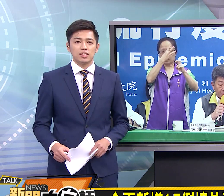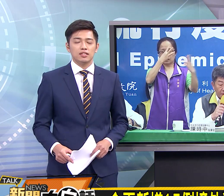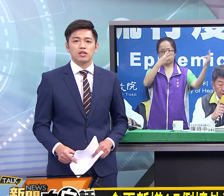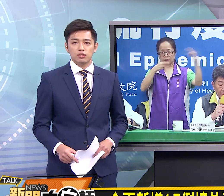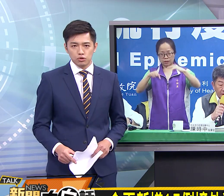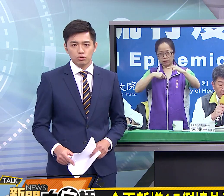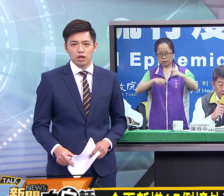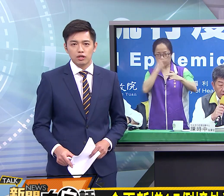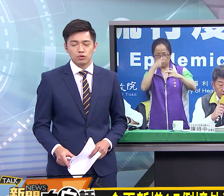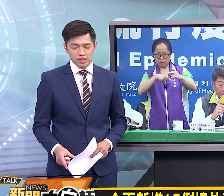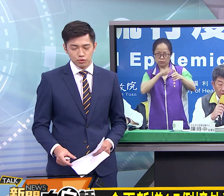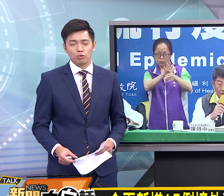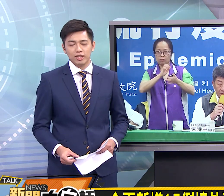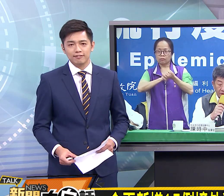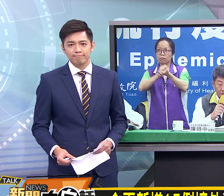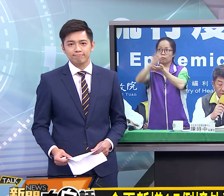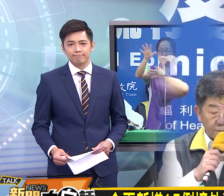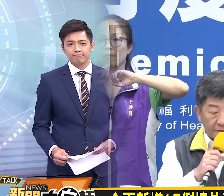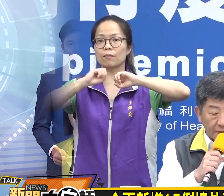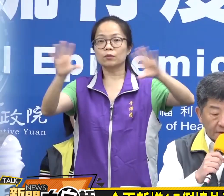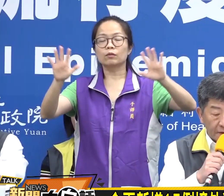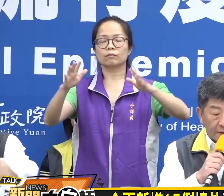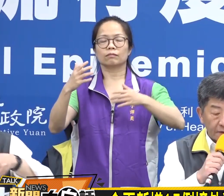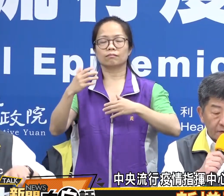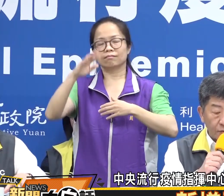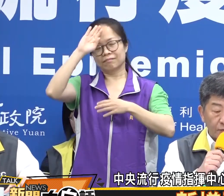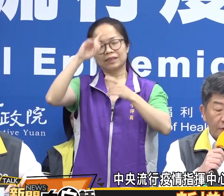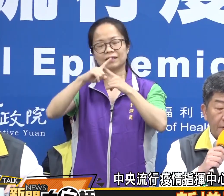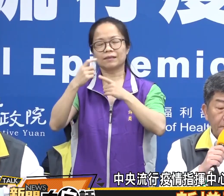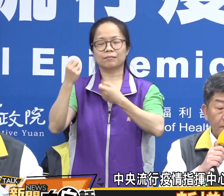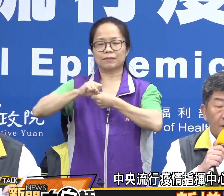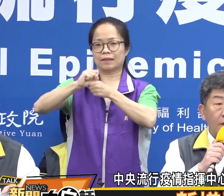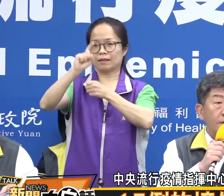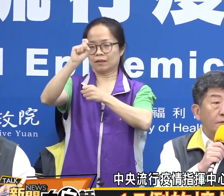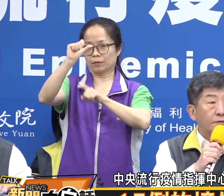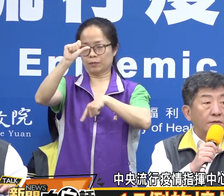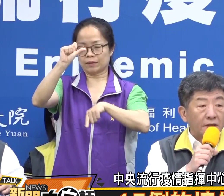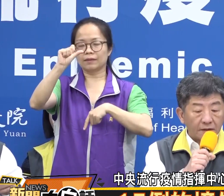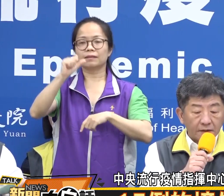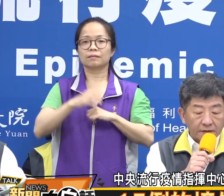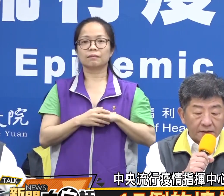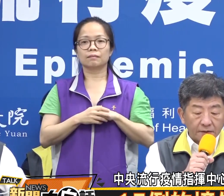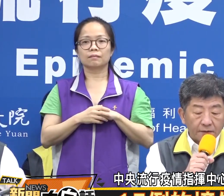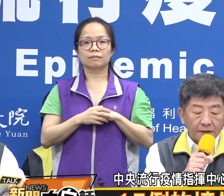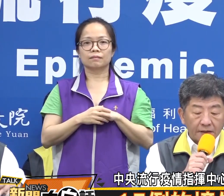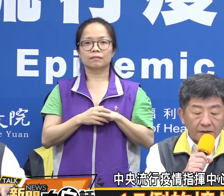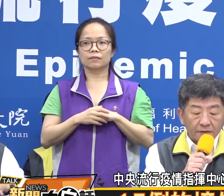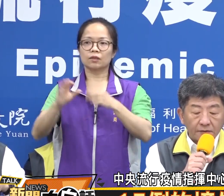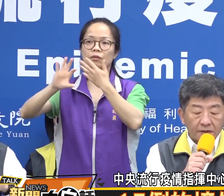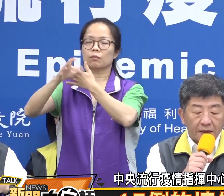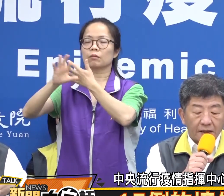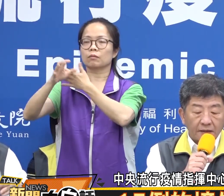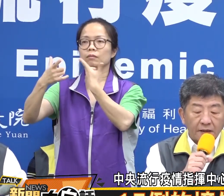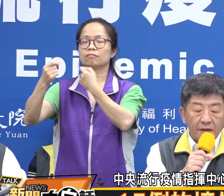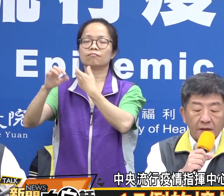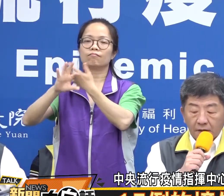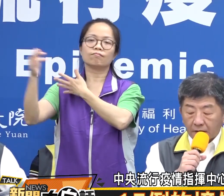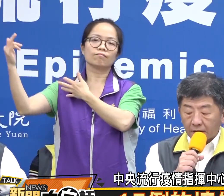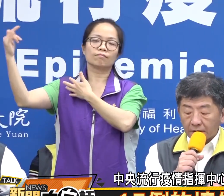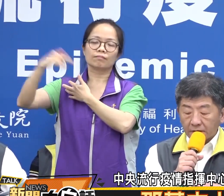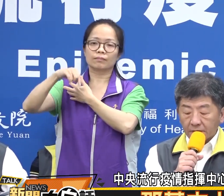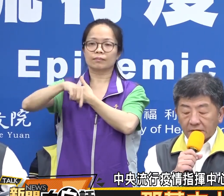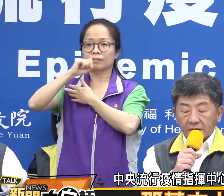指挥中心陈时中的最新说明。 新增了15例15例的境外移入的案